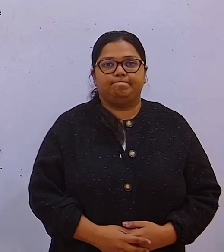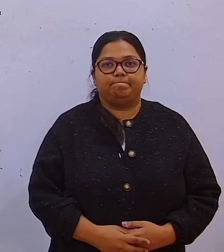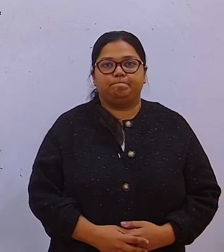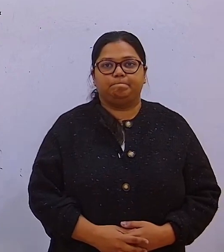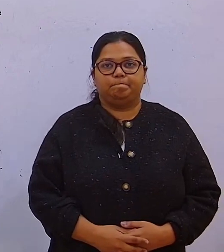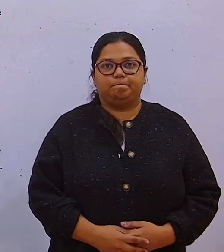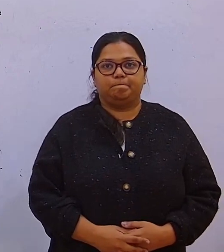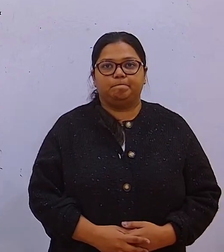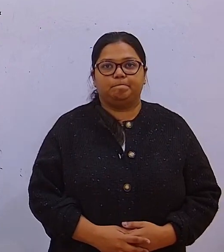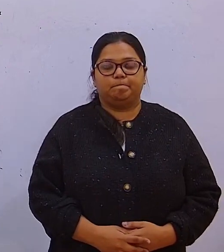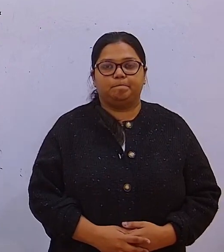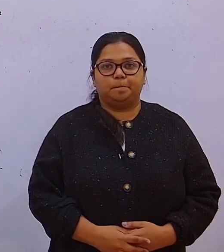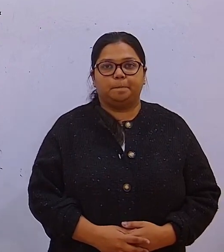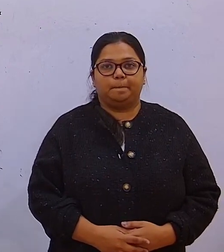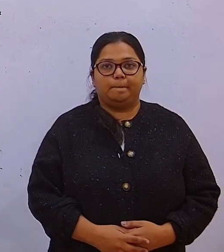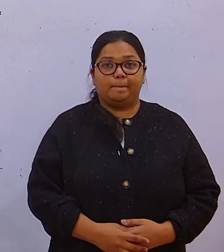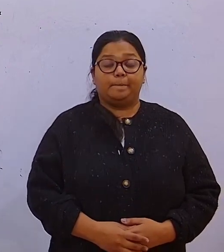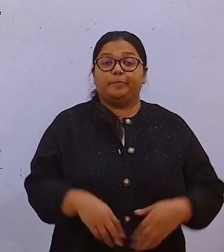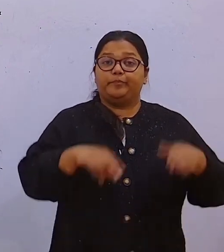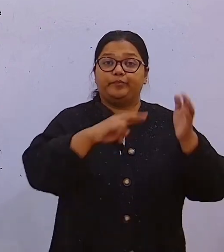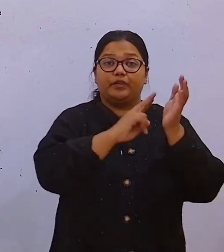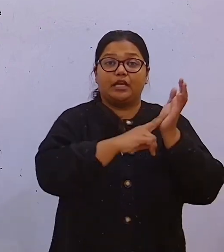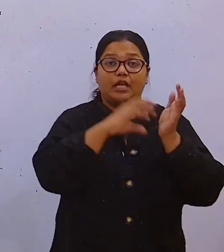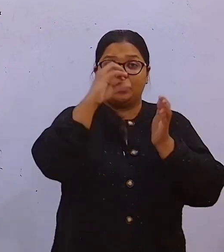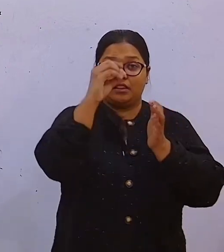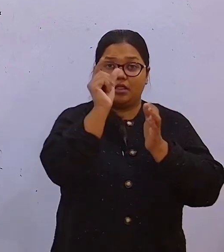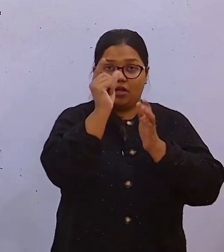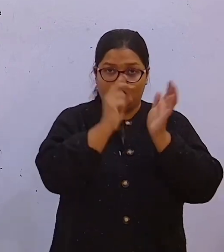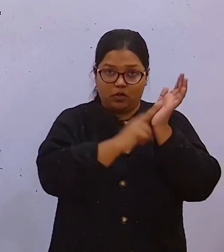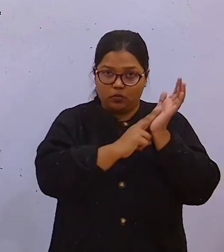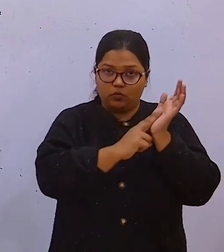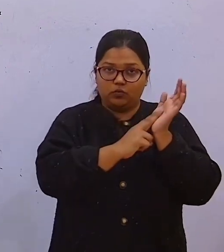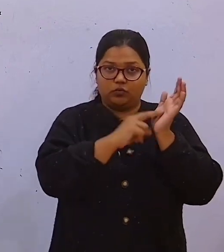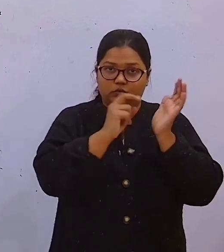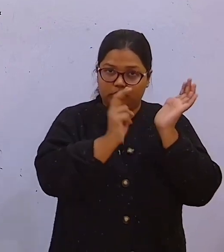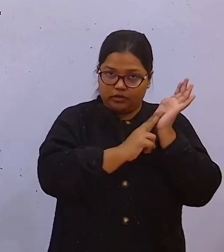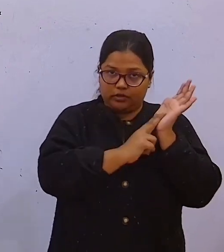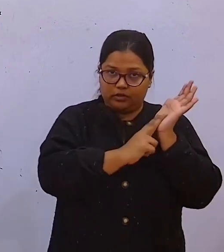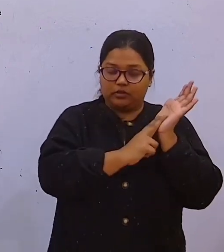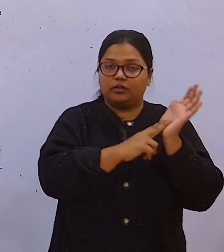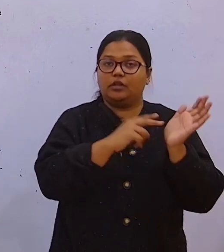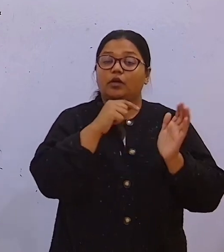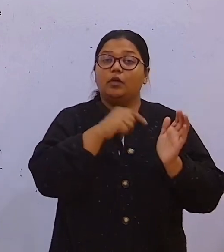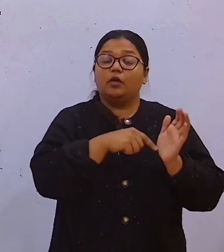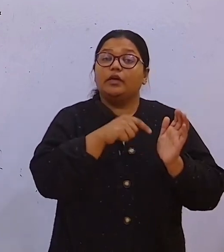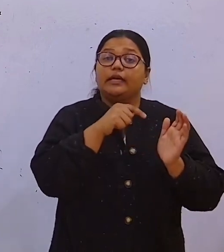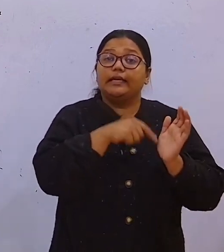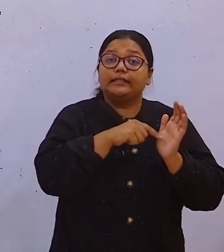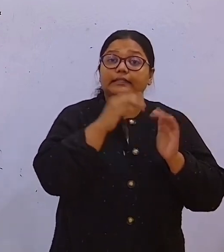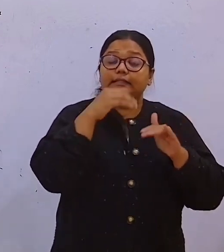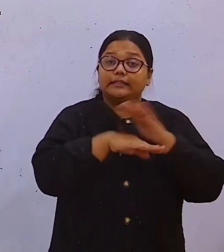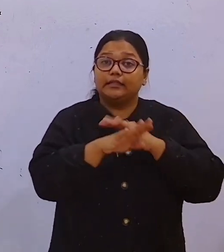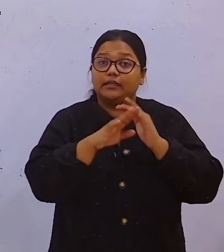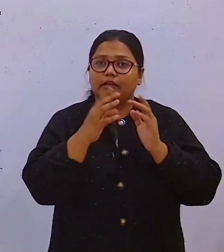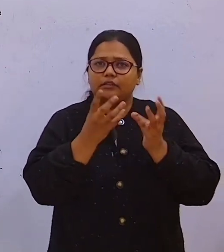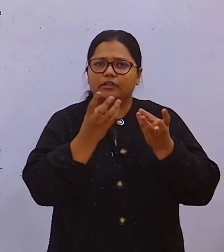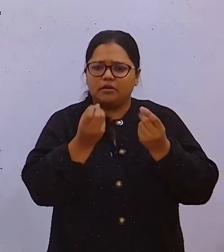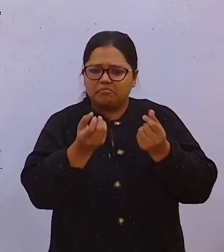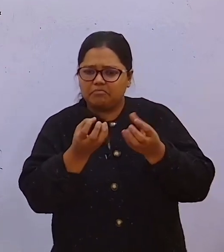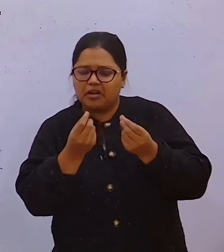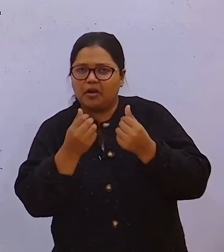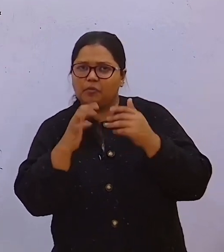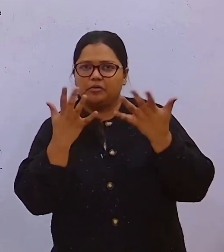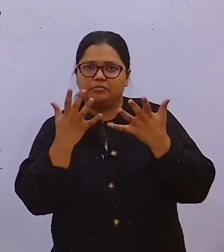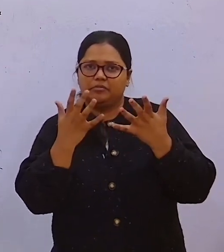किसी अनकाउंटेबल नाउन में, किसी अनकाउंटेबल नाउन में,